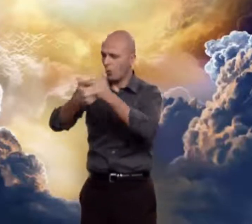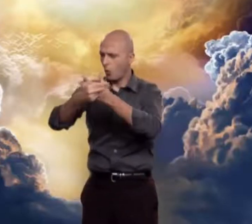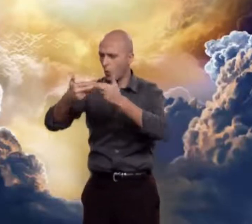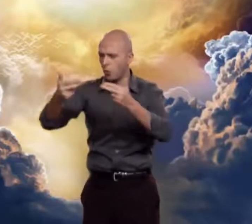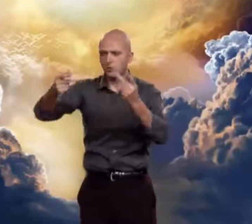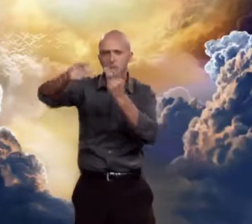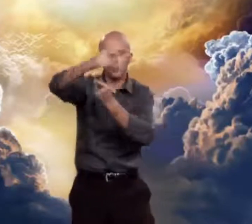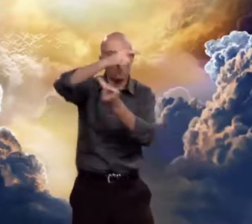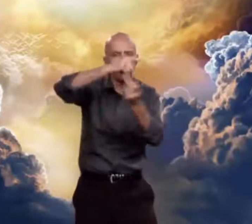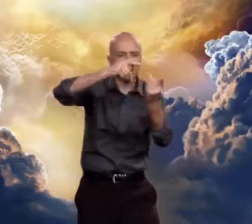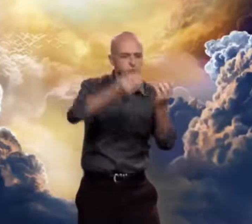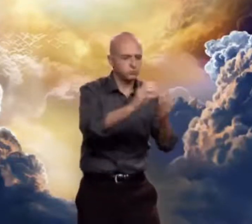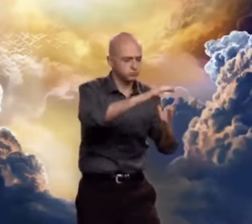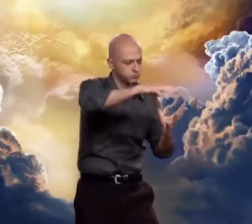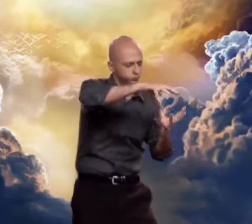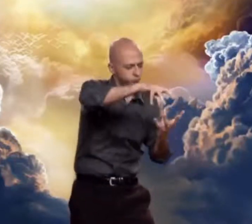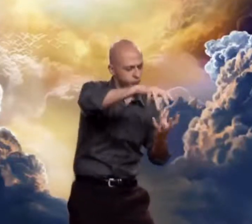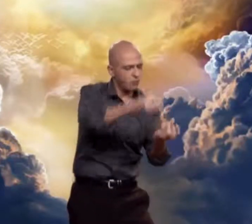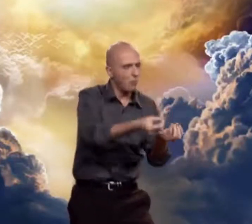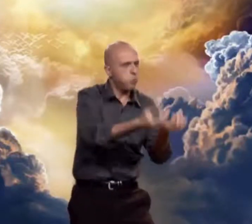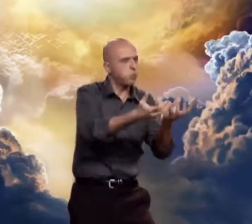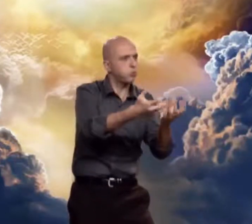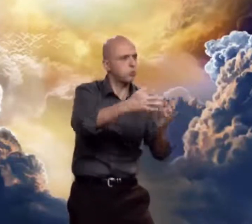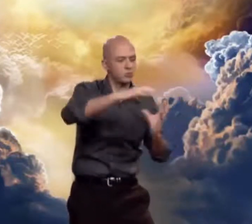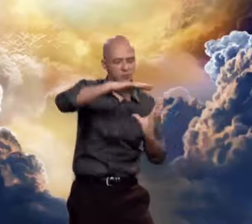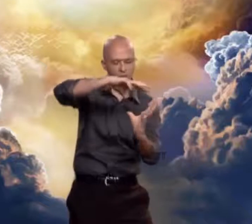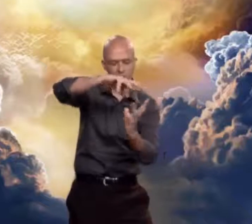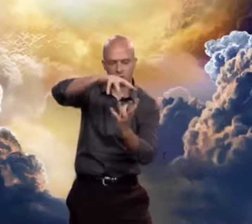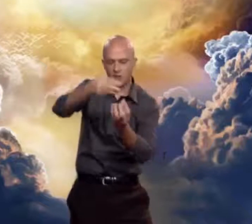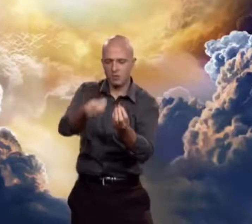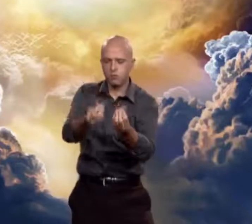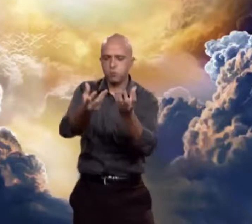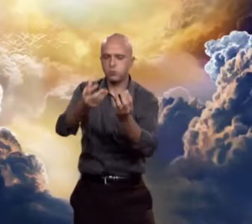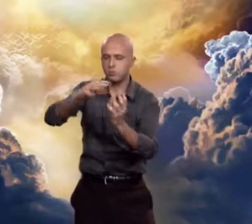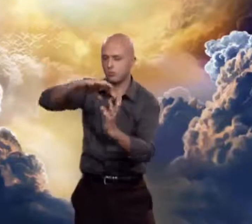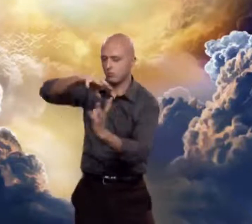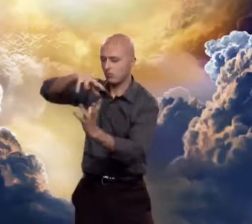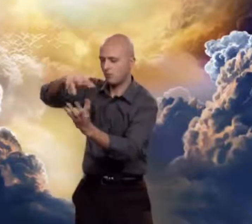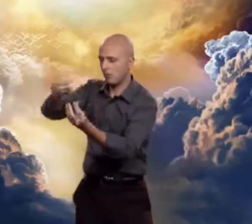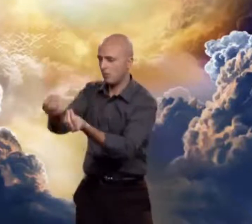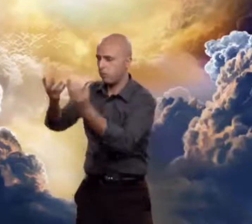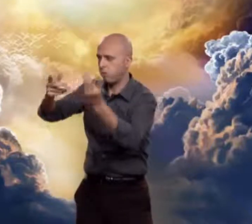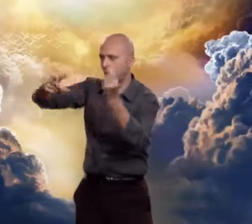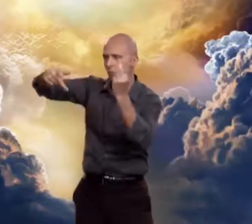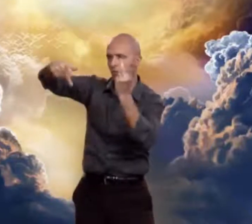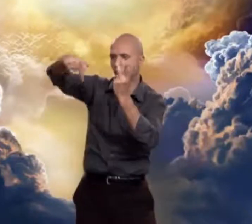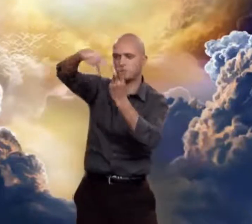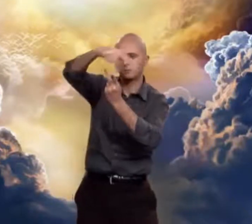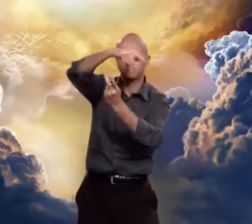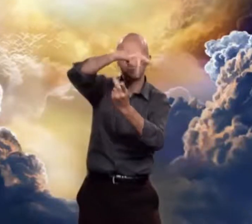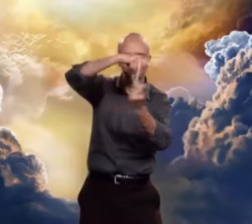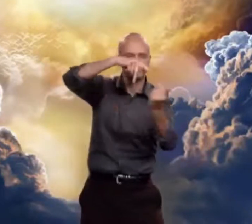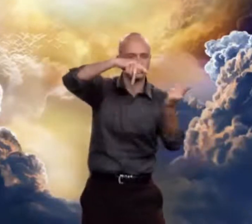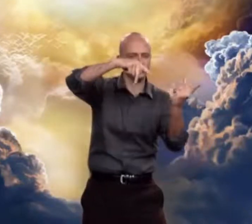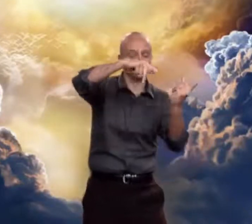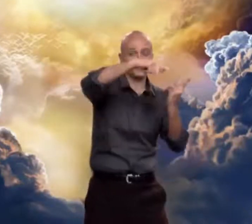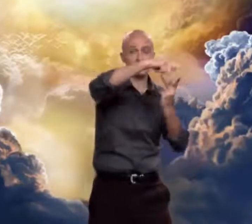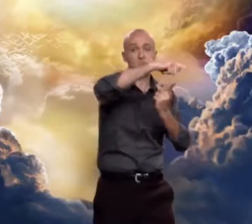de Deus. Nele foram criadas todas as coisas nos céus e na terra, as visíveis e as